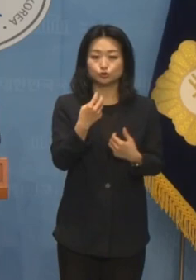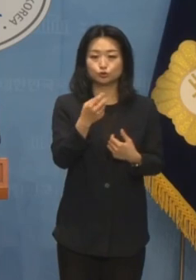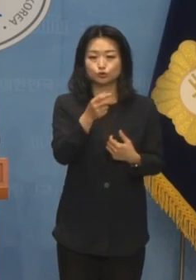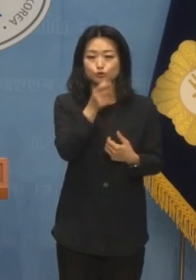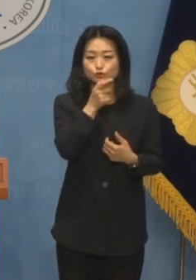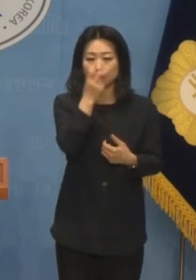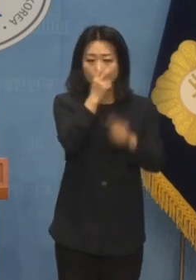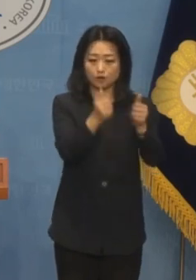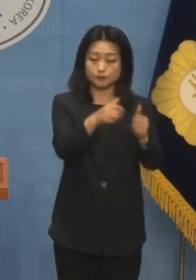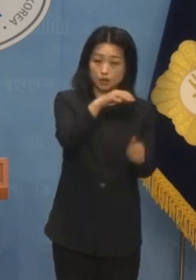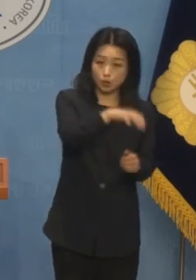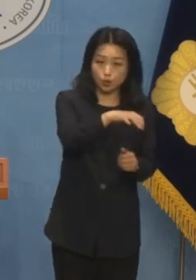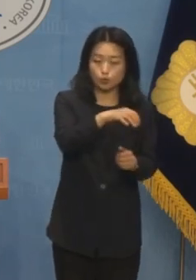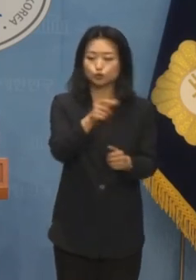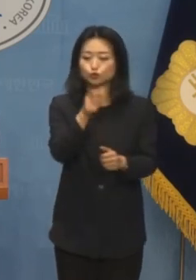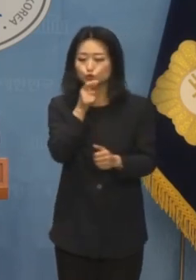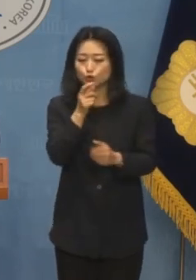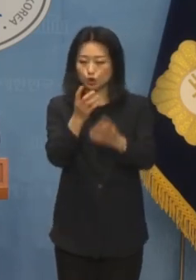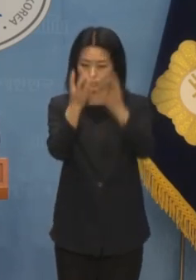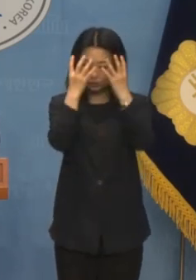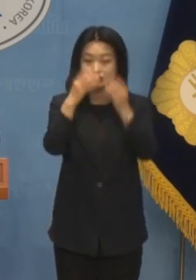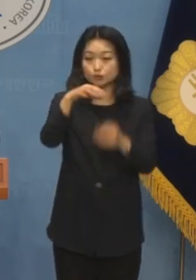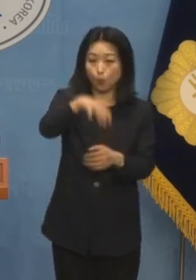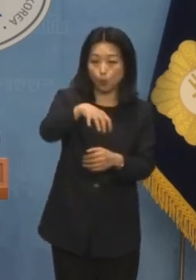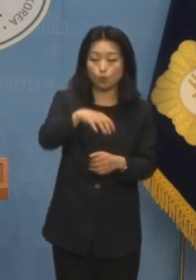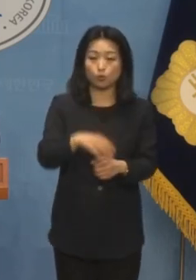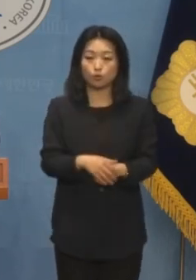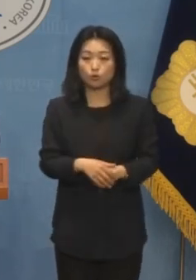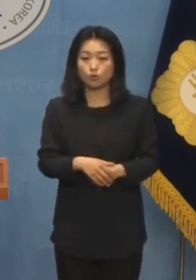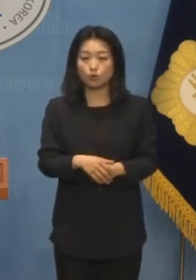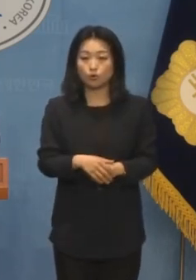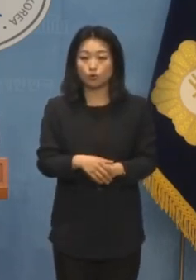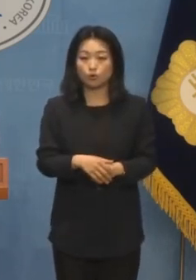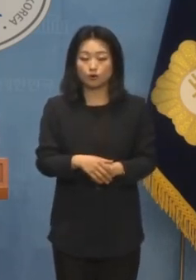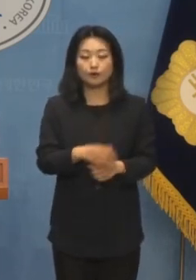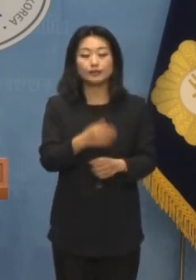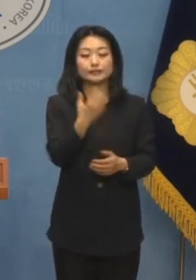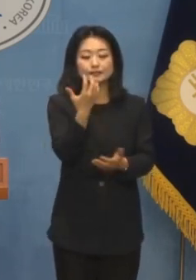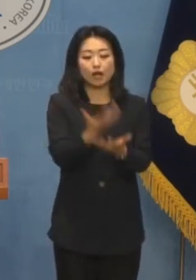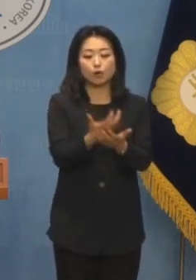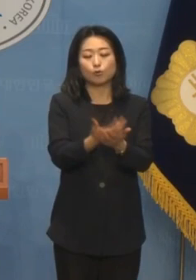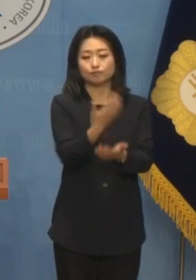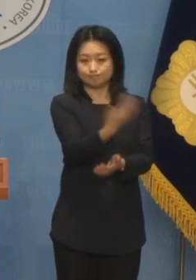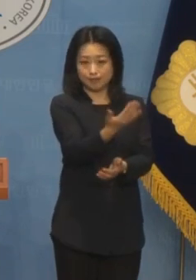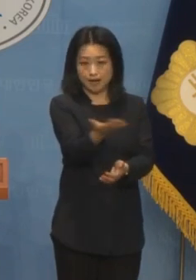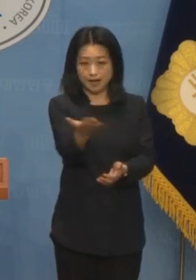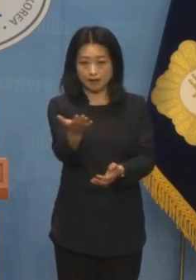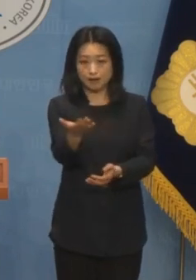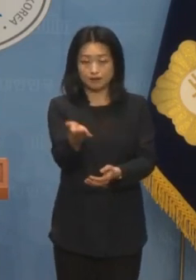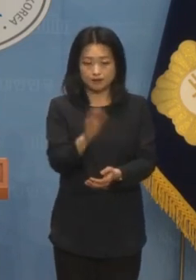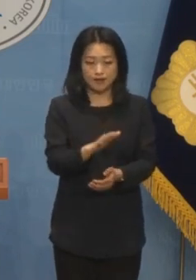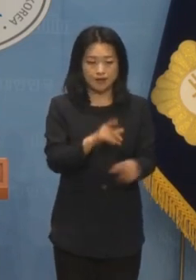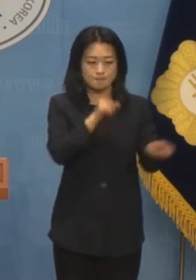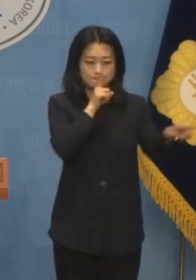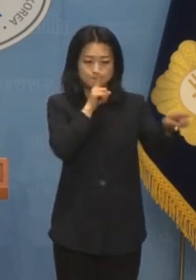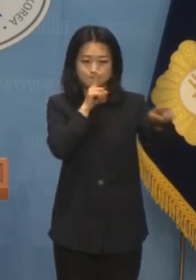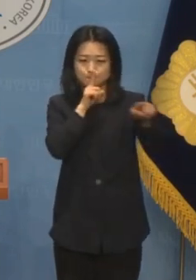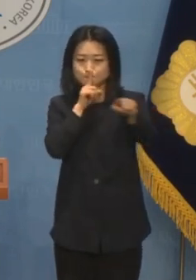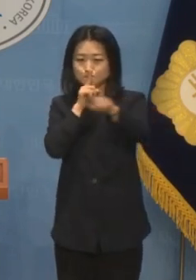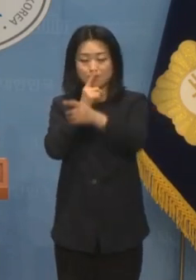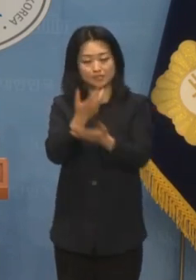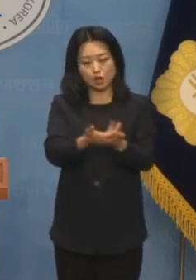수원지방검찰청, 수원구치소 등에 진상규명을 위한 자료를 요청하였으나 속칭 입틀막이라도